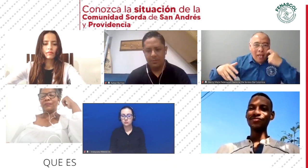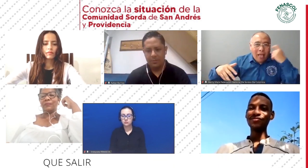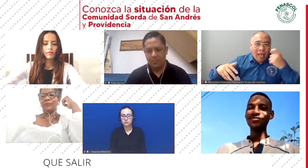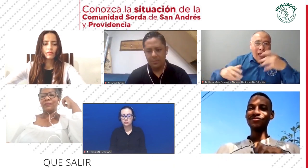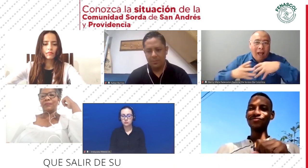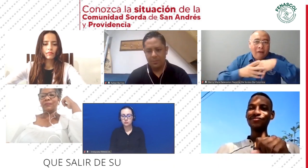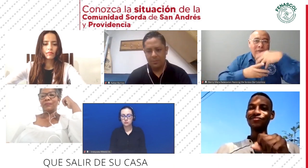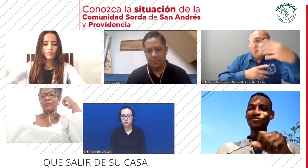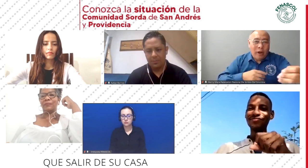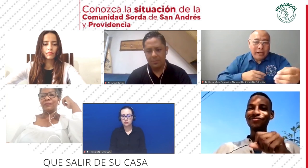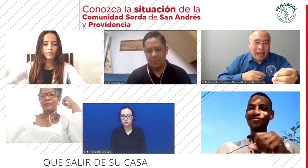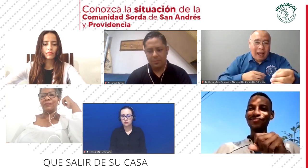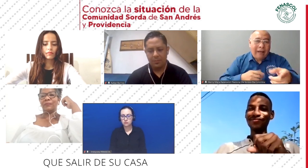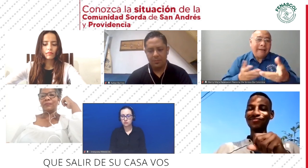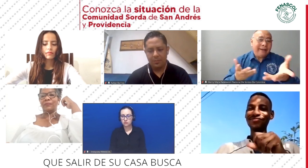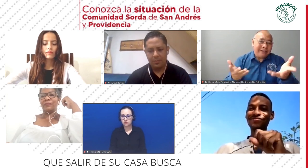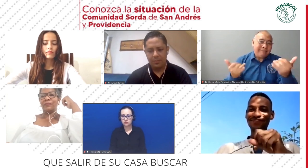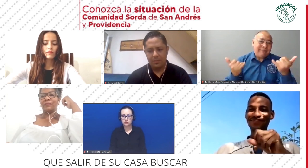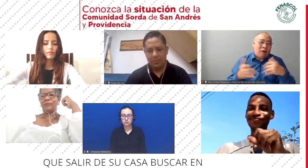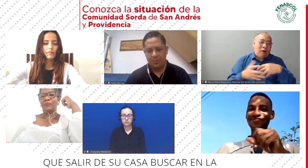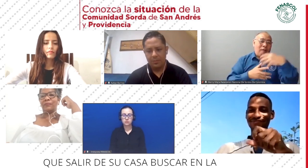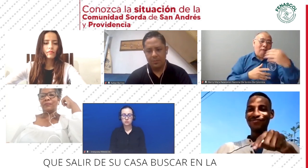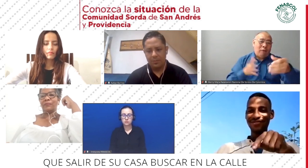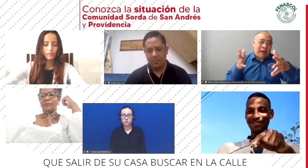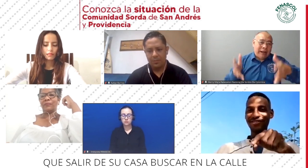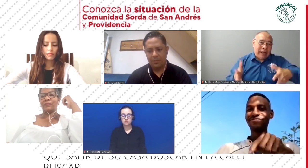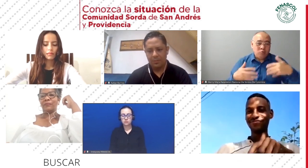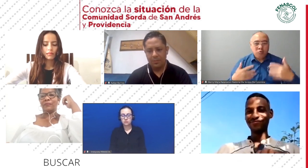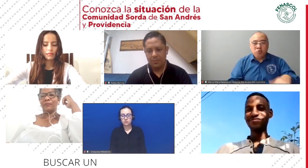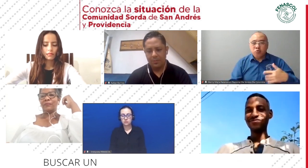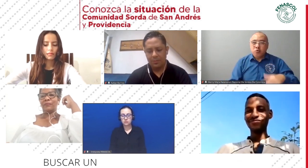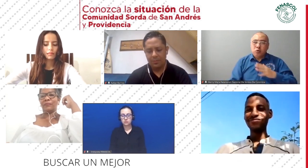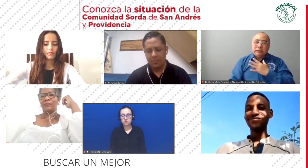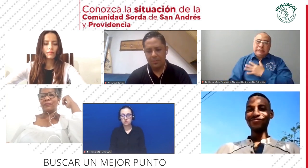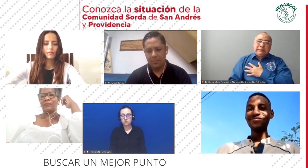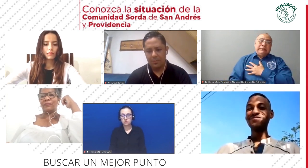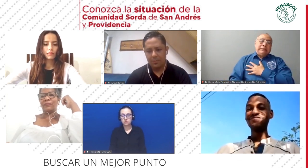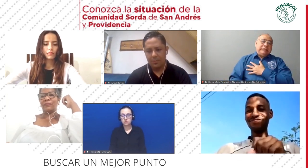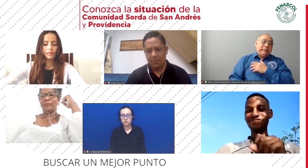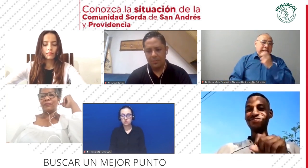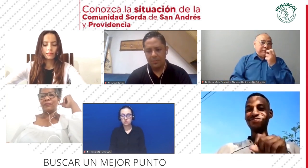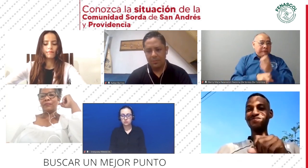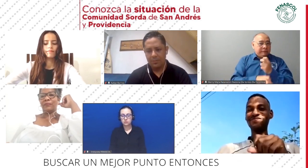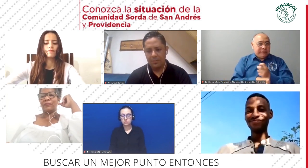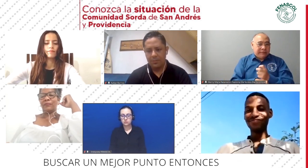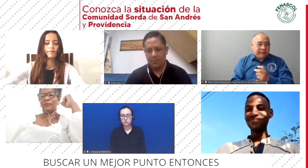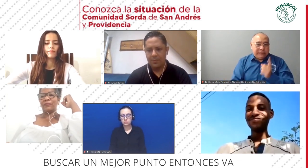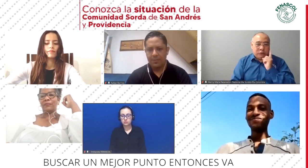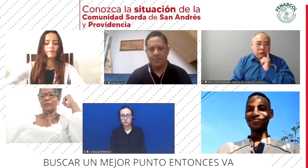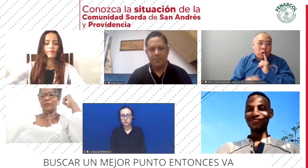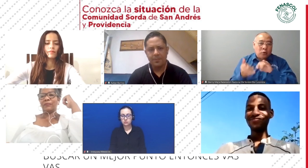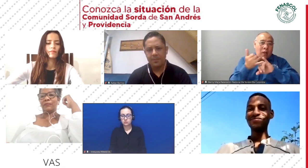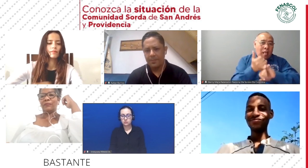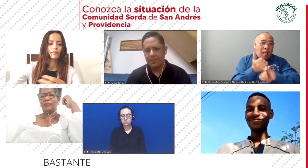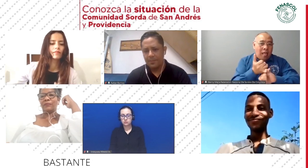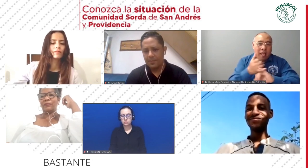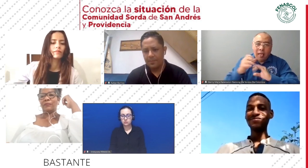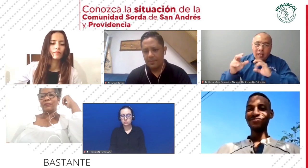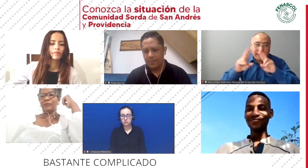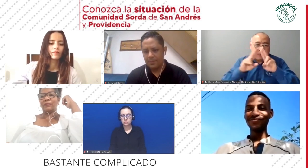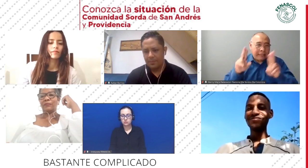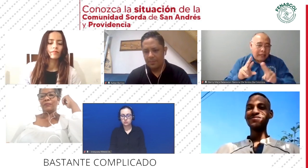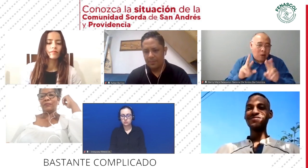salir de su casa buscar en la calle buscar un mejor punto entonces vas es bastante